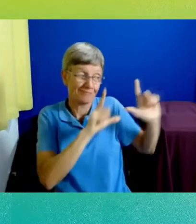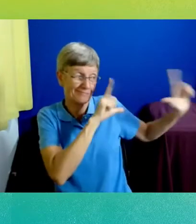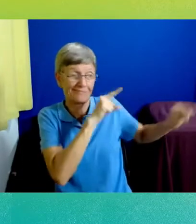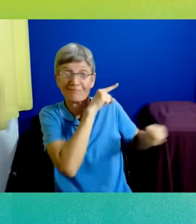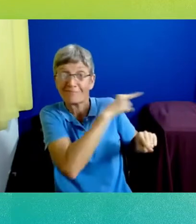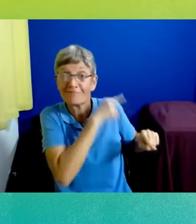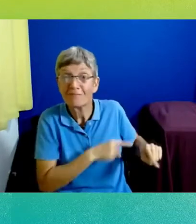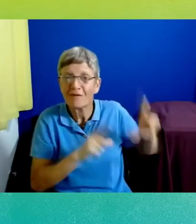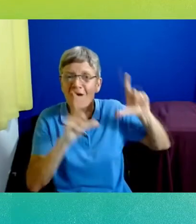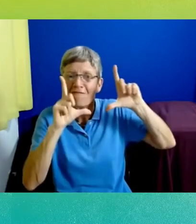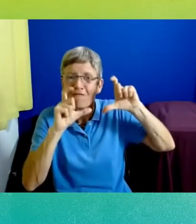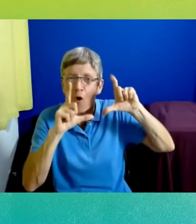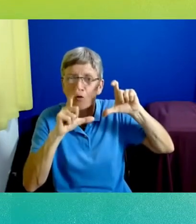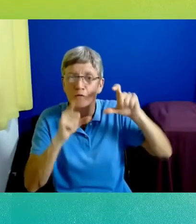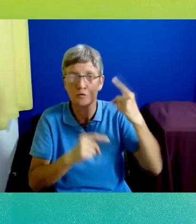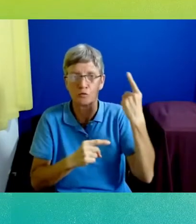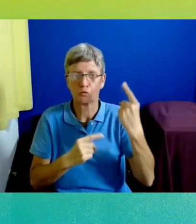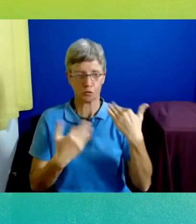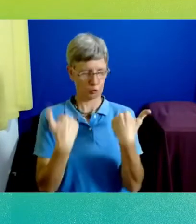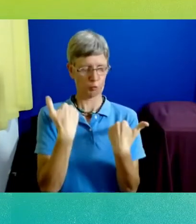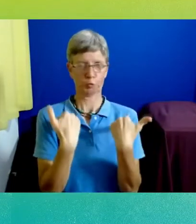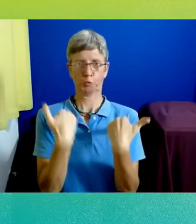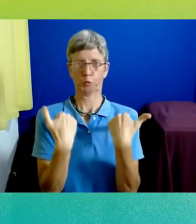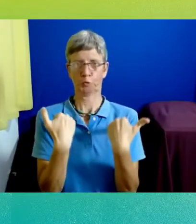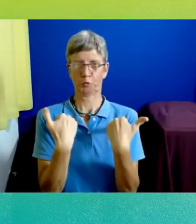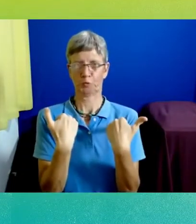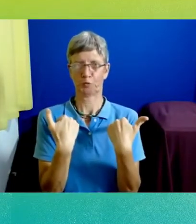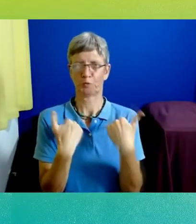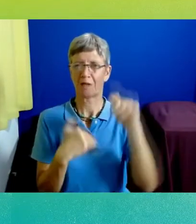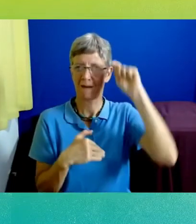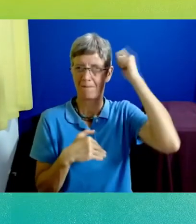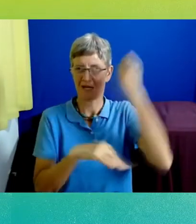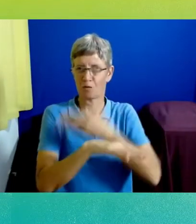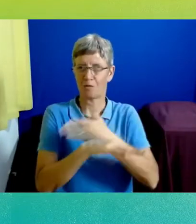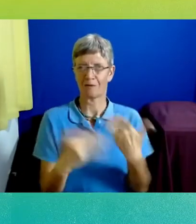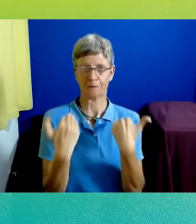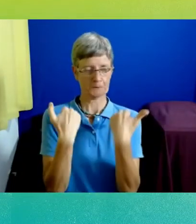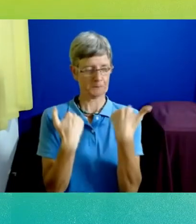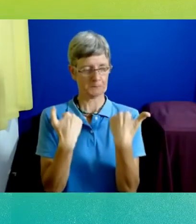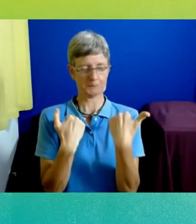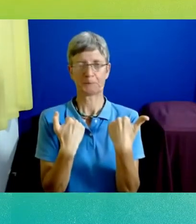motivadas também. O professor, ele pode utilizar ali, né, uma imagem